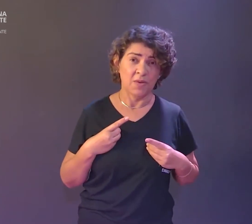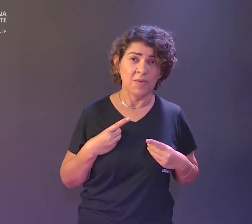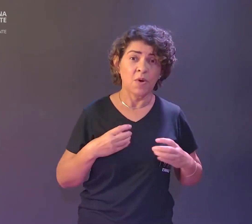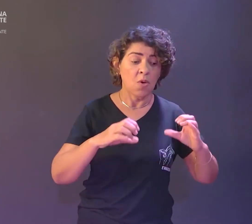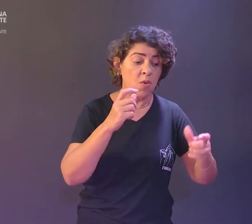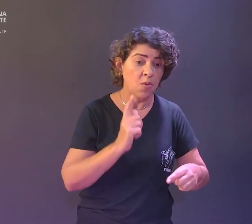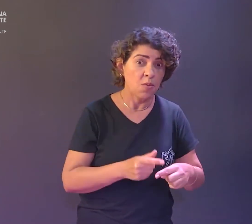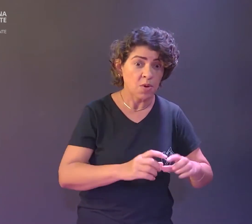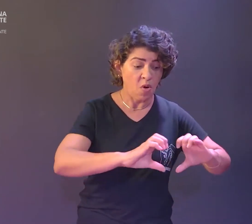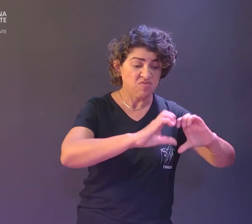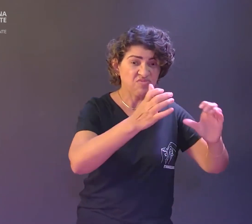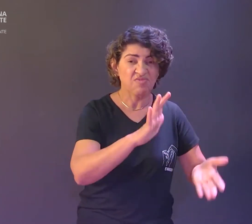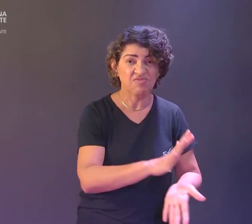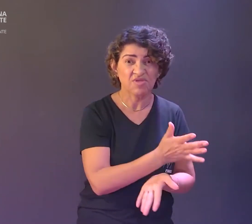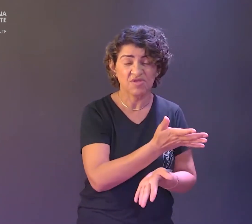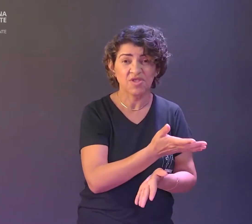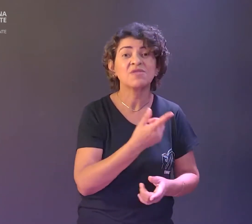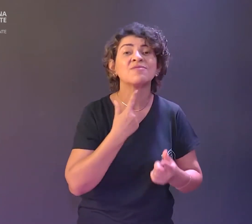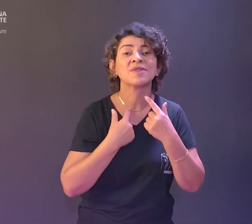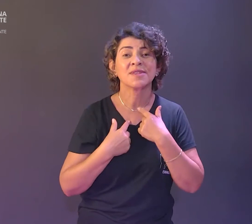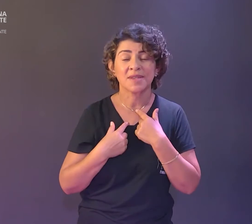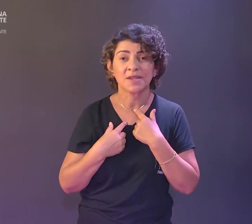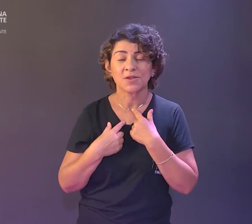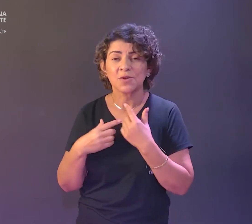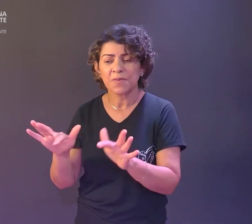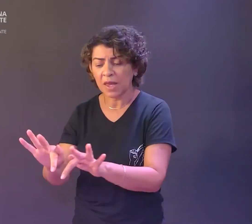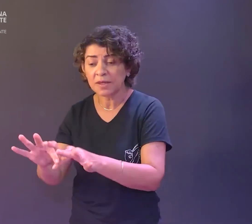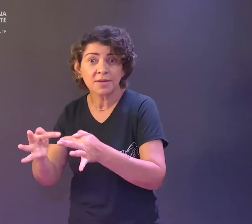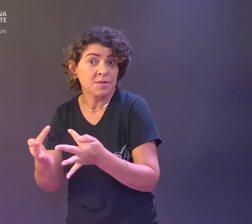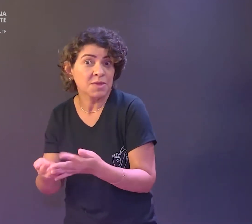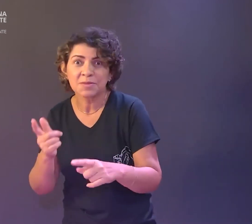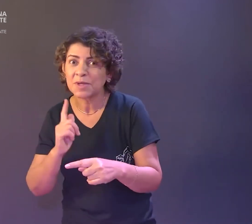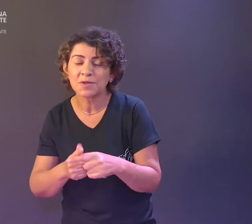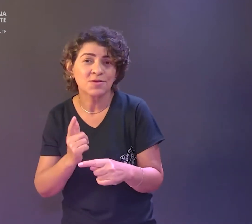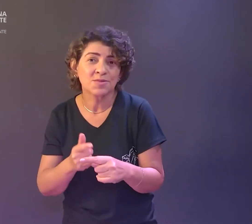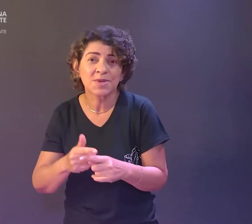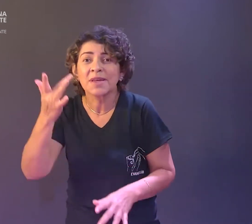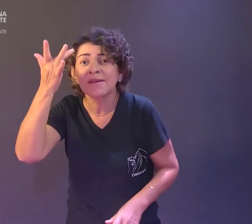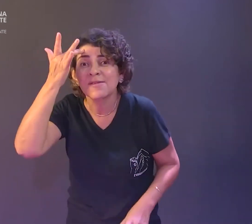maneira, simplesmente por não conseguirem satisfazer seus ídolos interiores.